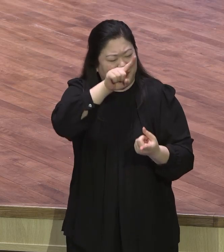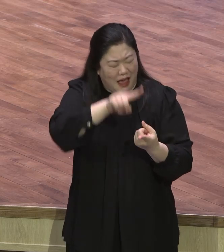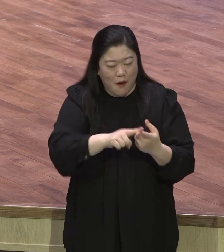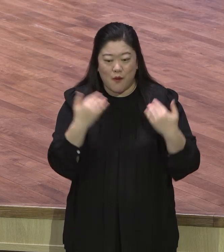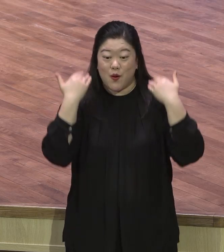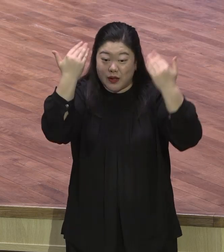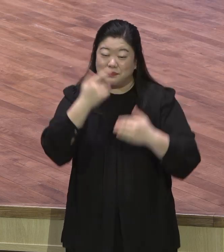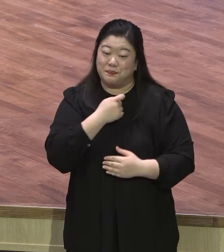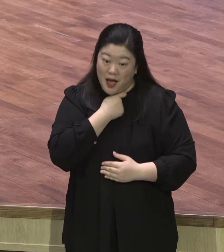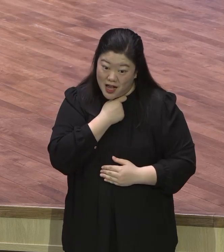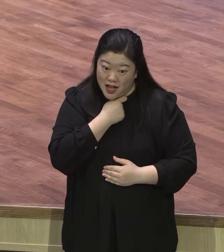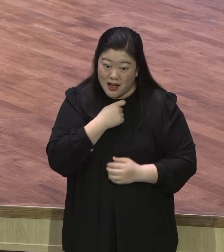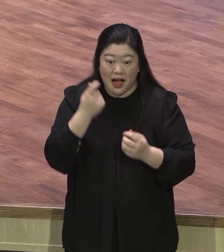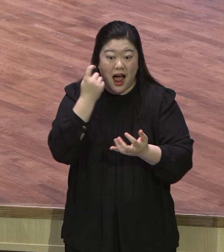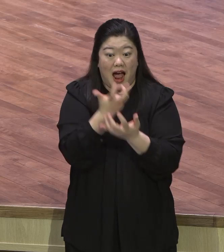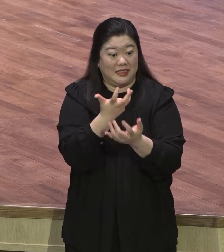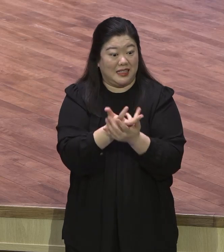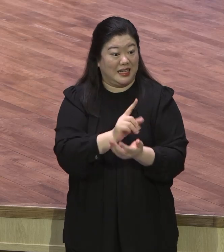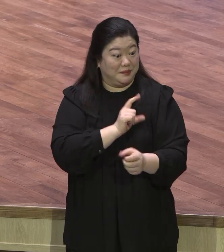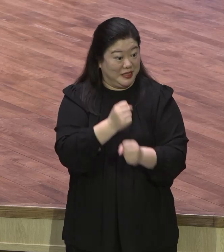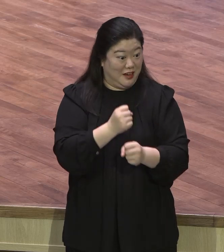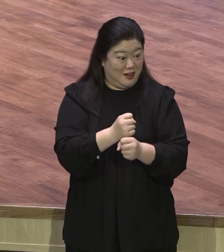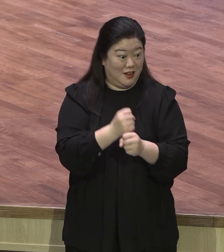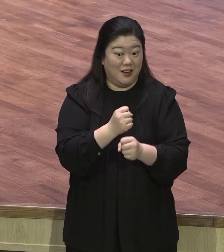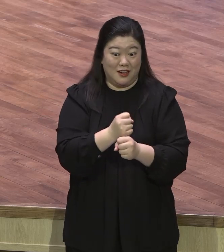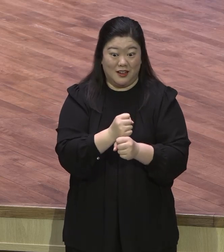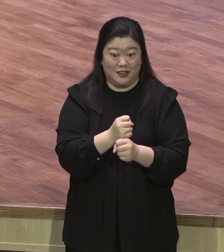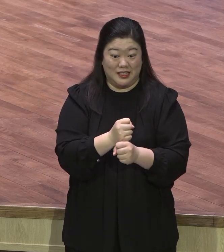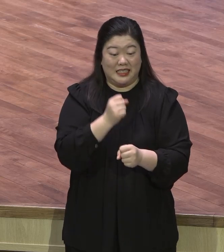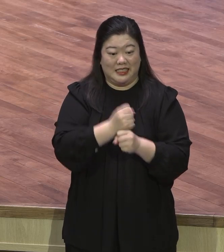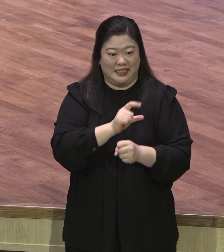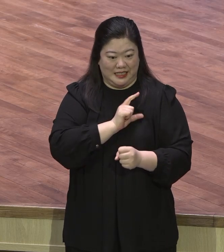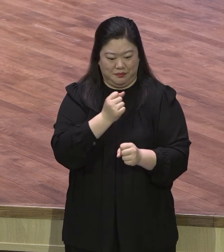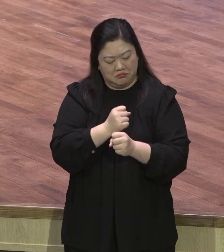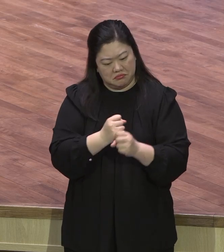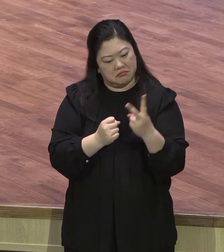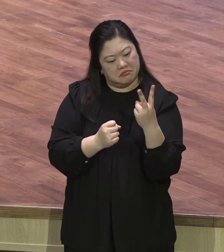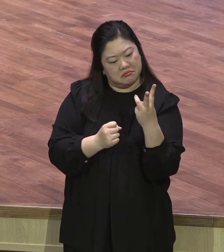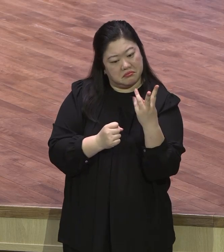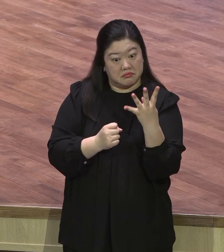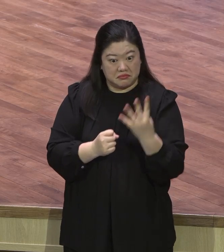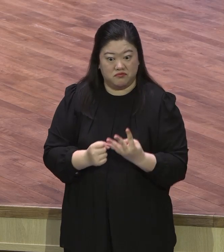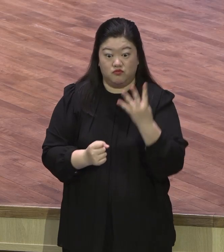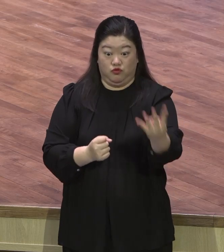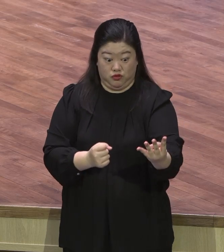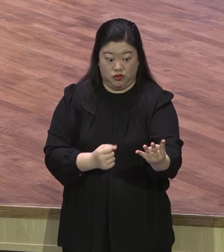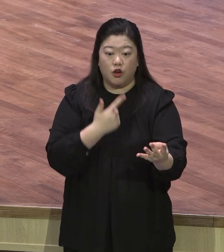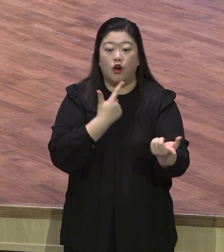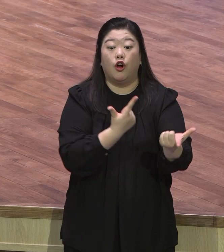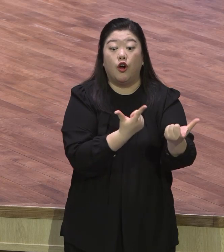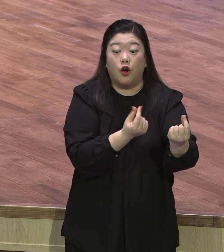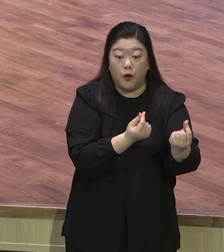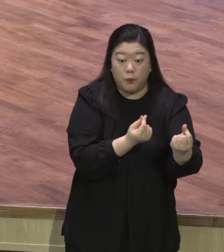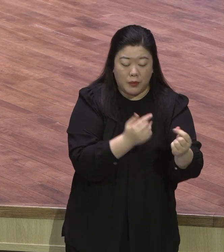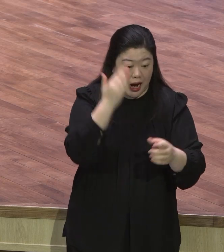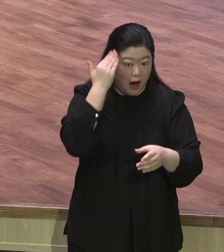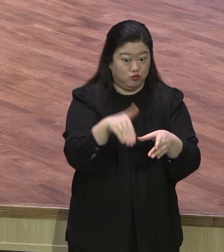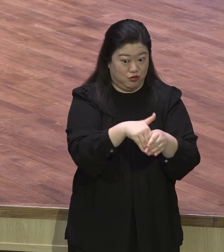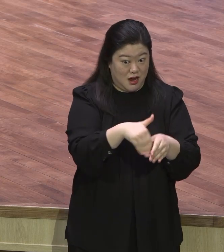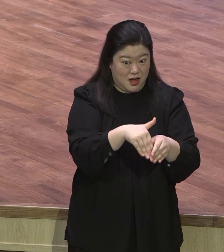뜻이 있는 다양한 의미를 가지고 이름을 지어주잖아요. 그런데 우리 못지않게 이름의